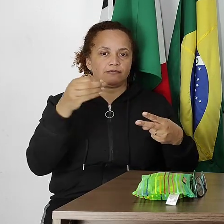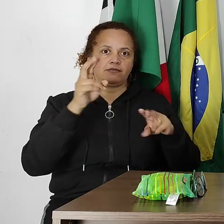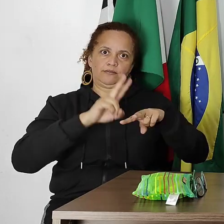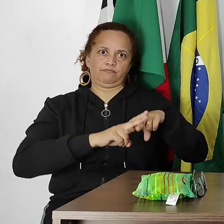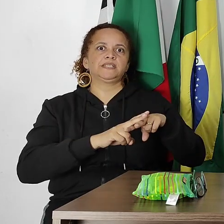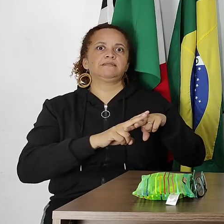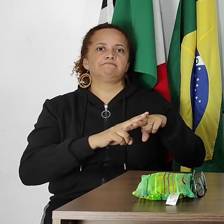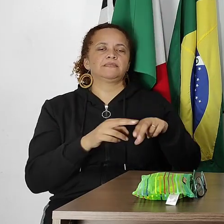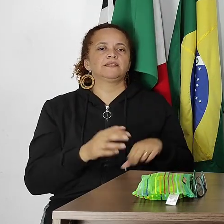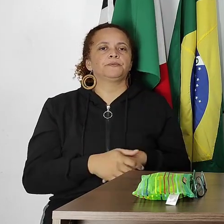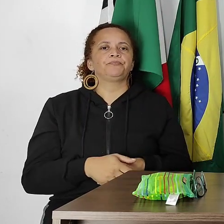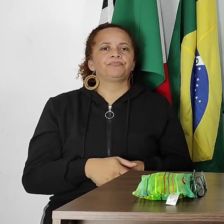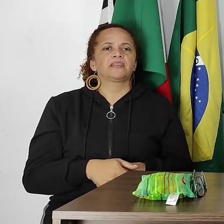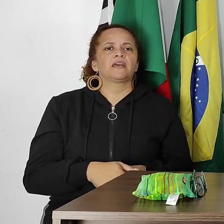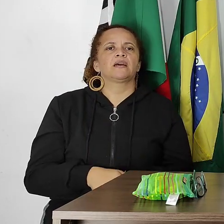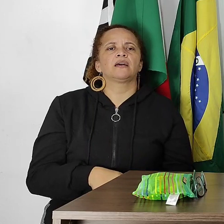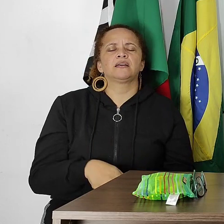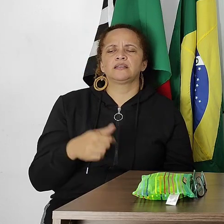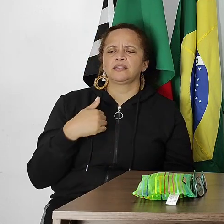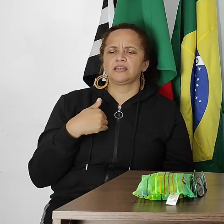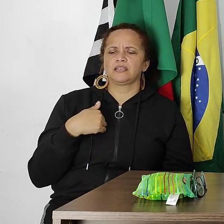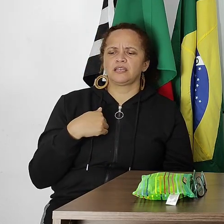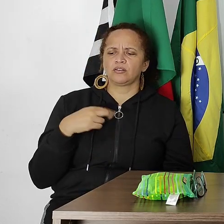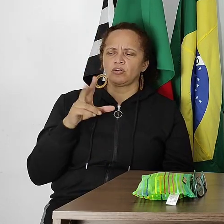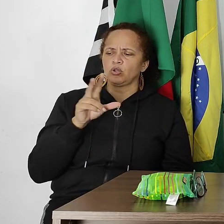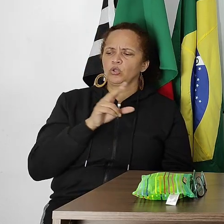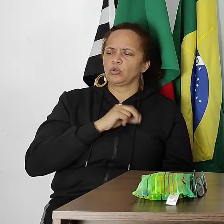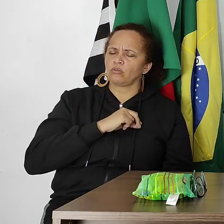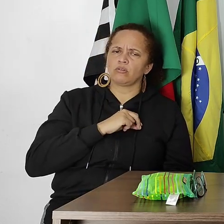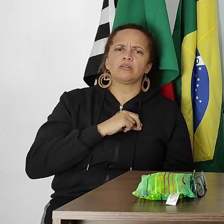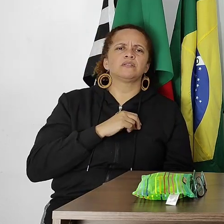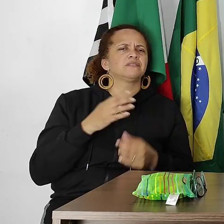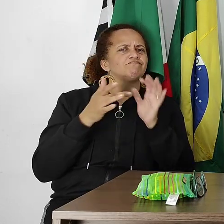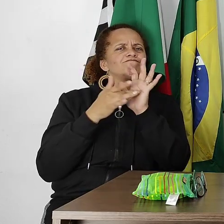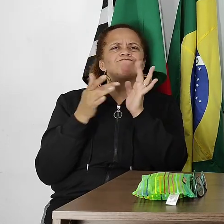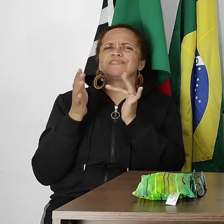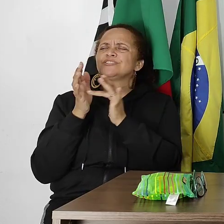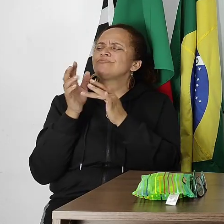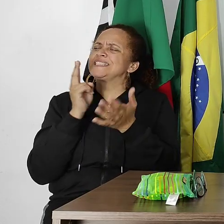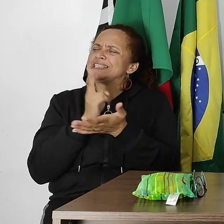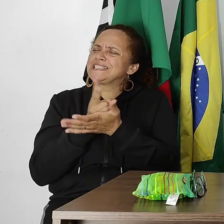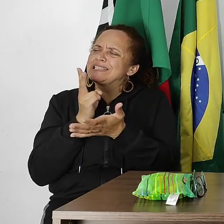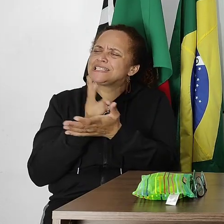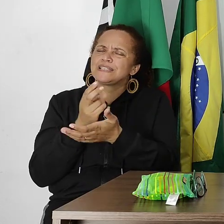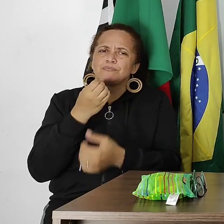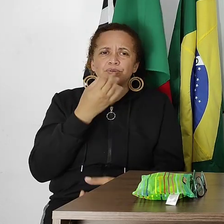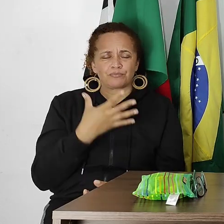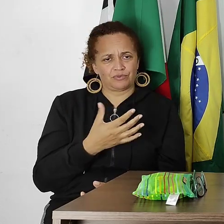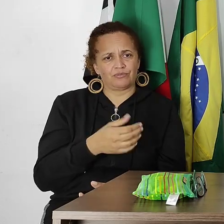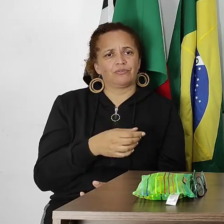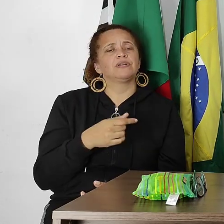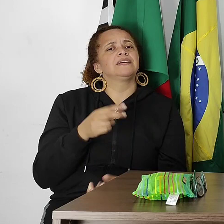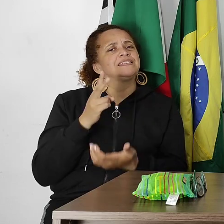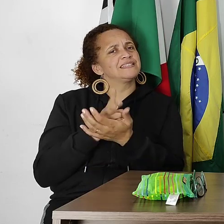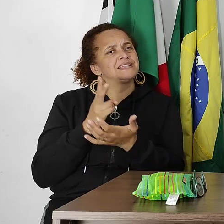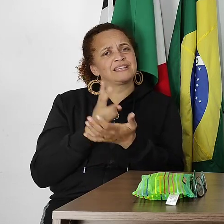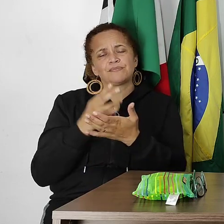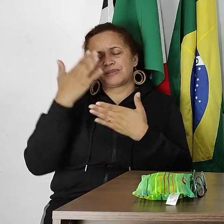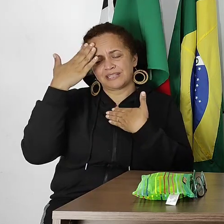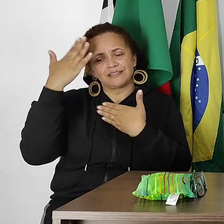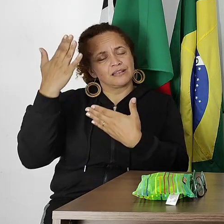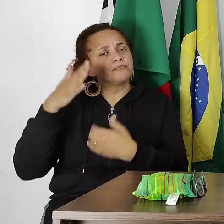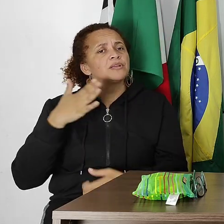falando aquilo para mim, aí eu falei, nossa, como Jesus foi tão bom, Eu sempre agradeço a Deus, porque minha